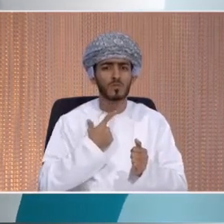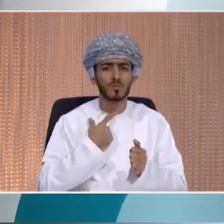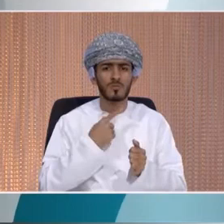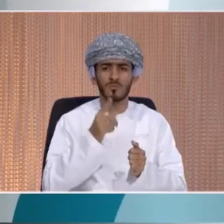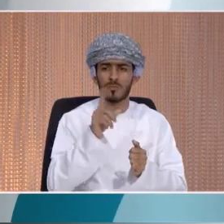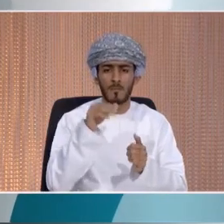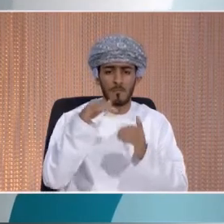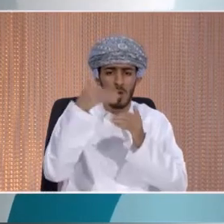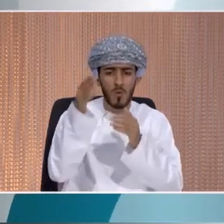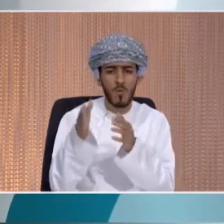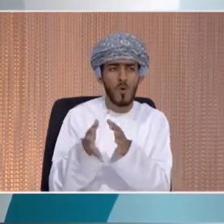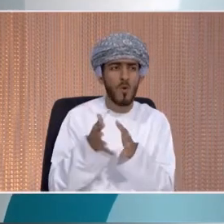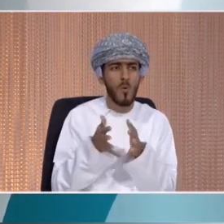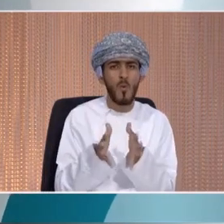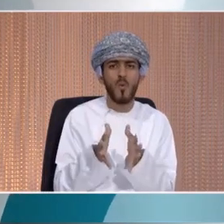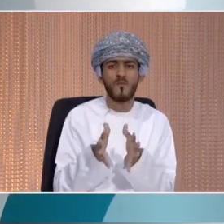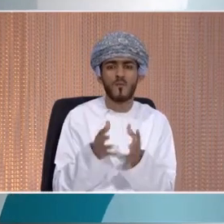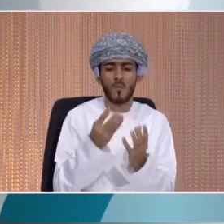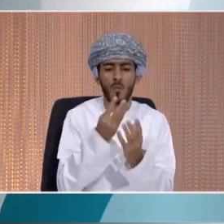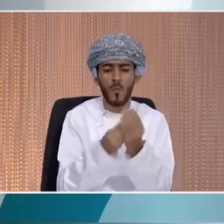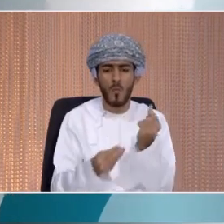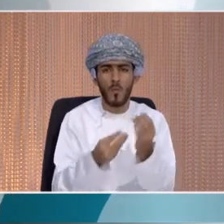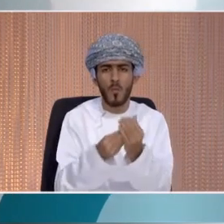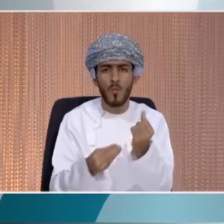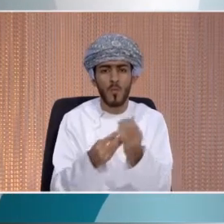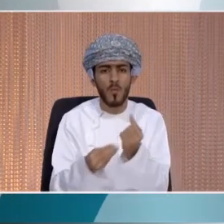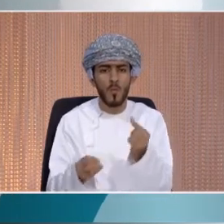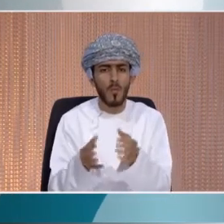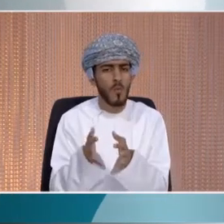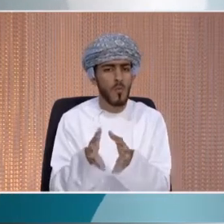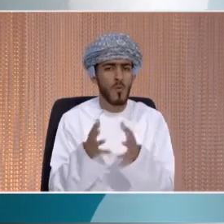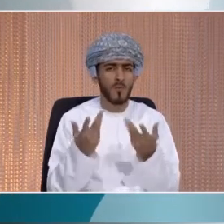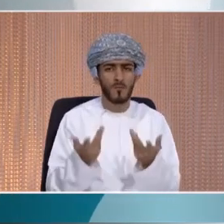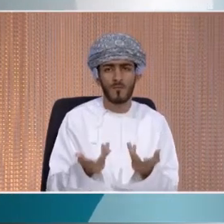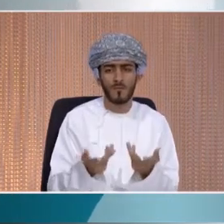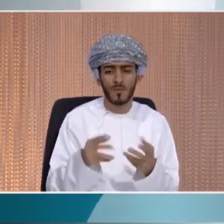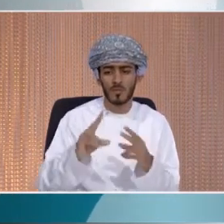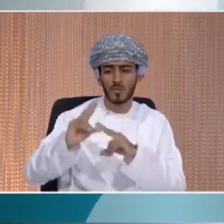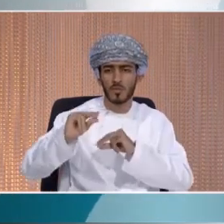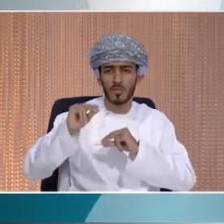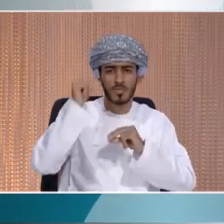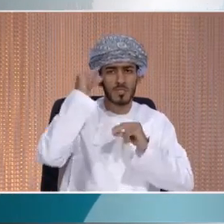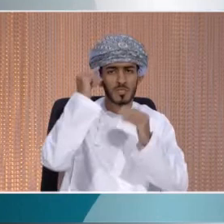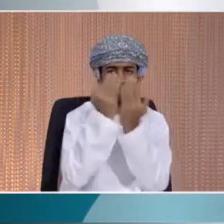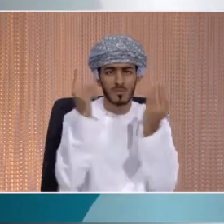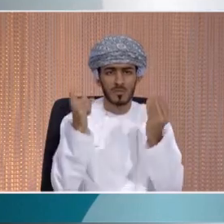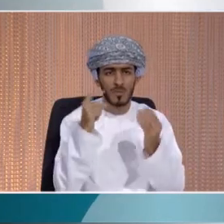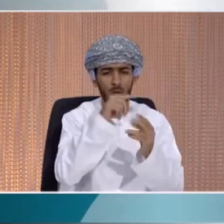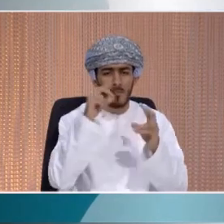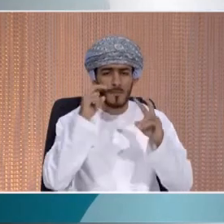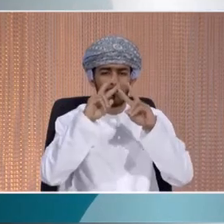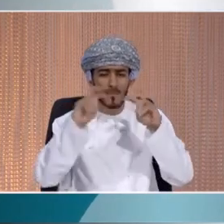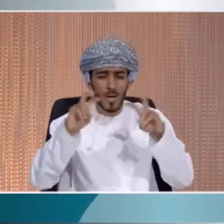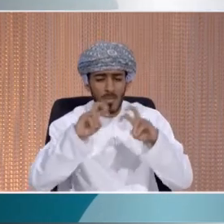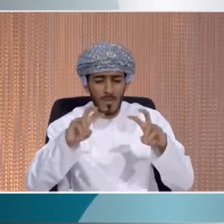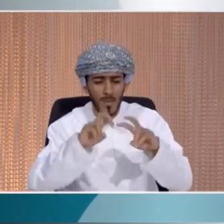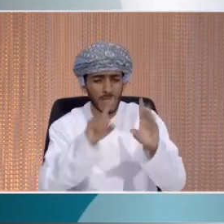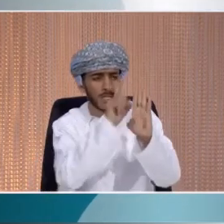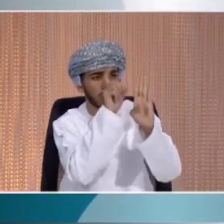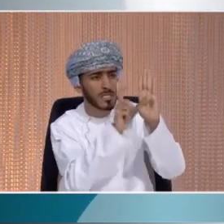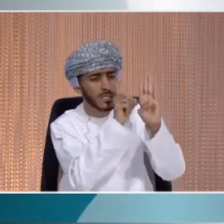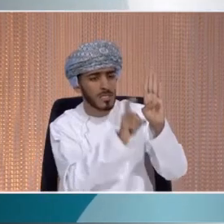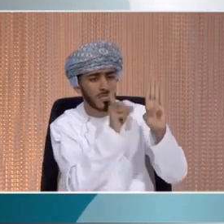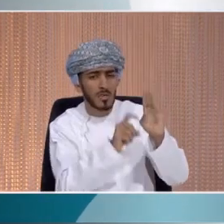حقيقة إن وجد أكثر من تم رصد أكثر من 8 حالات قاموا بهذا